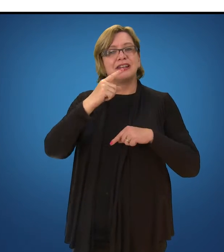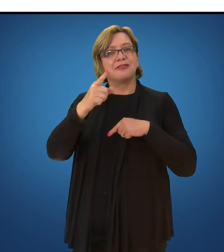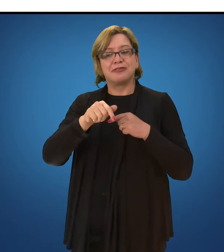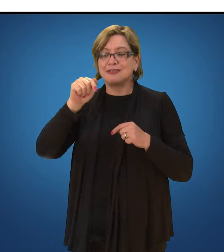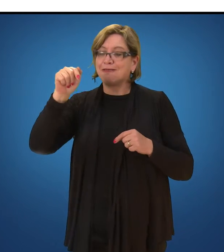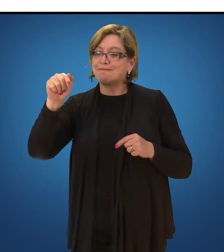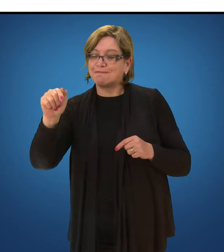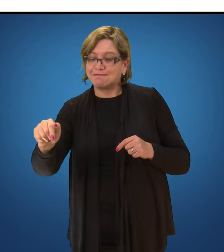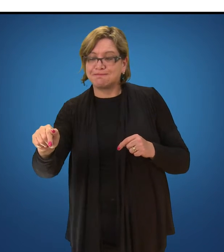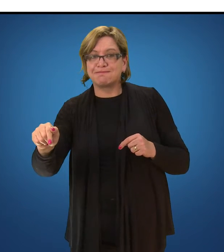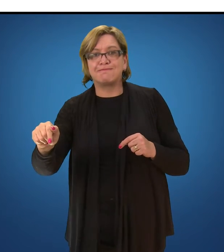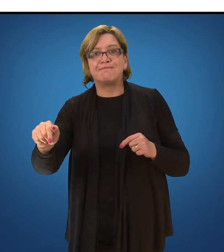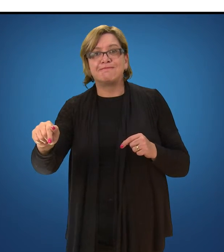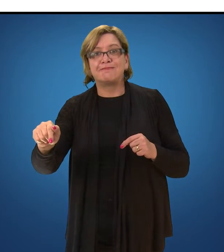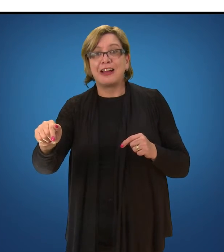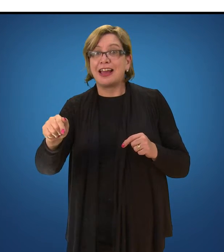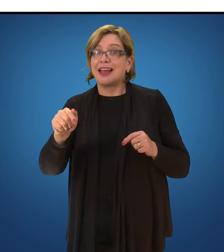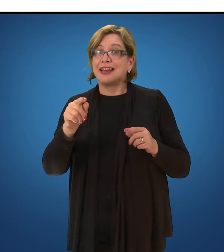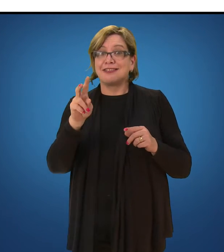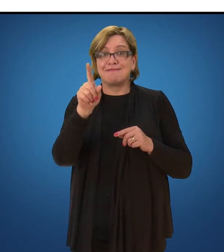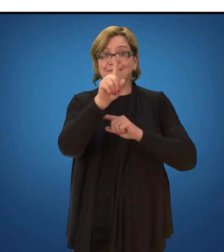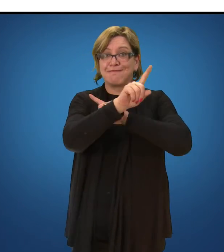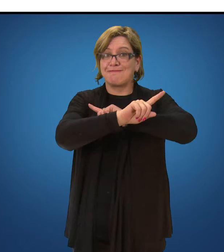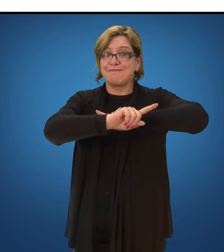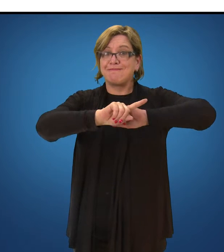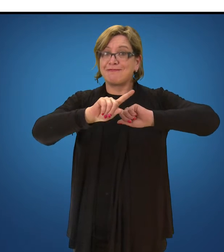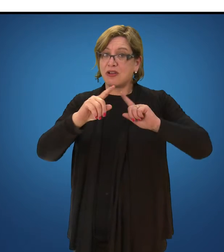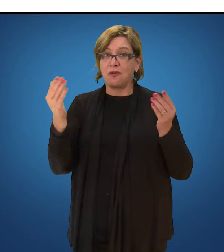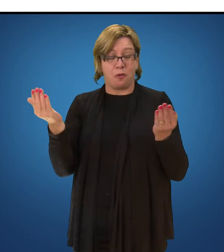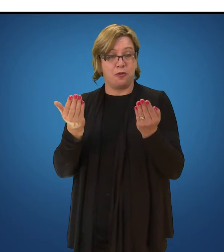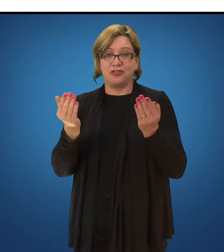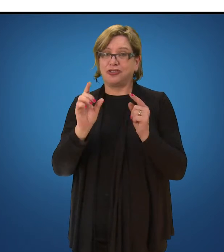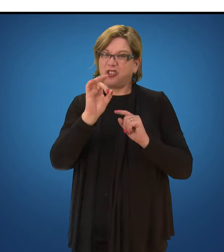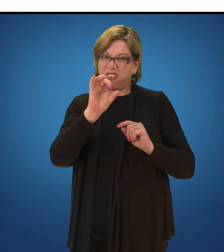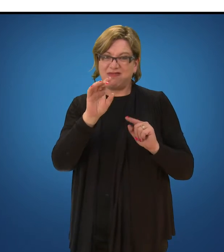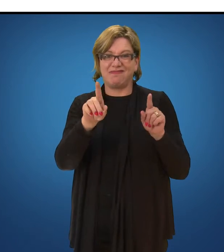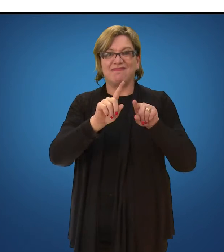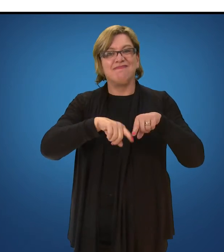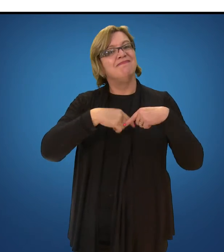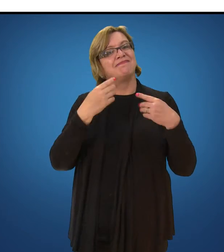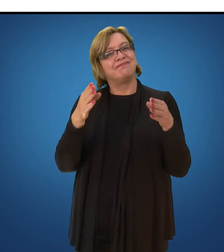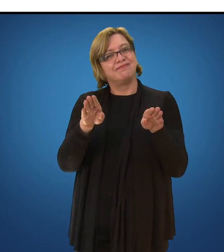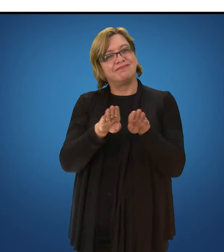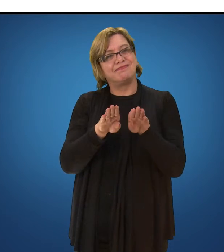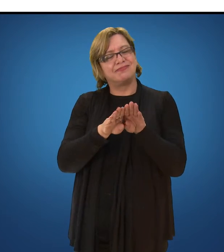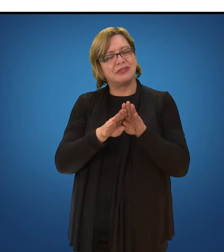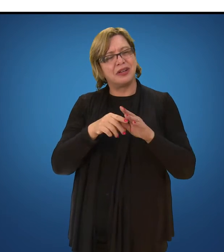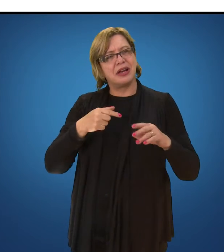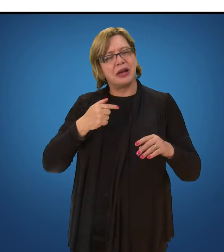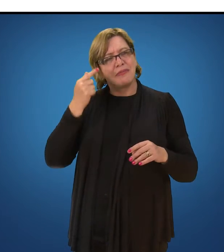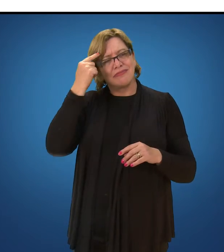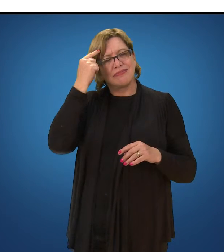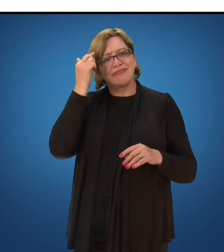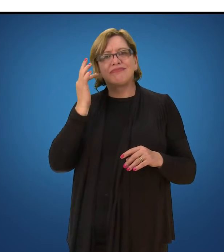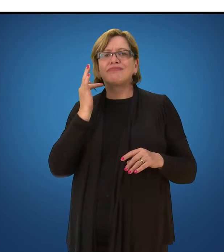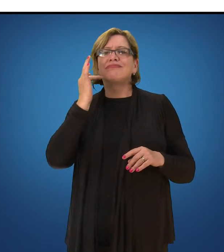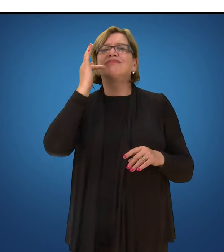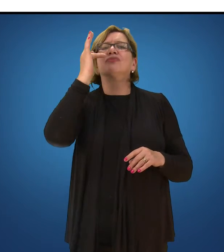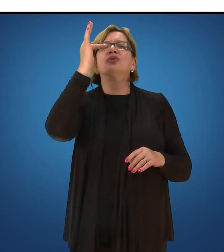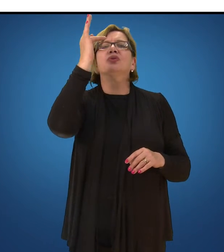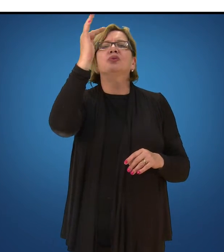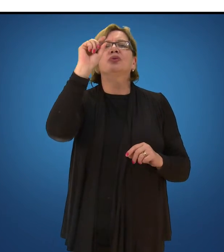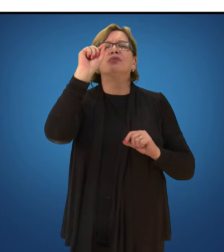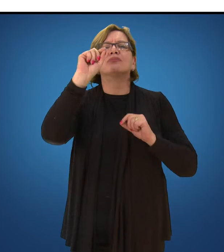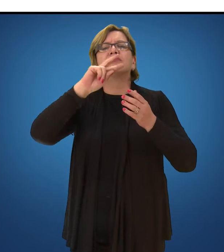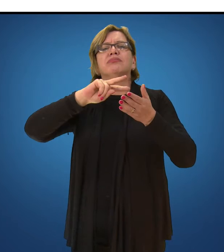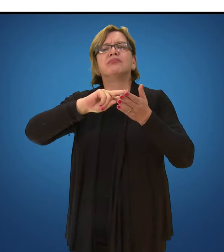finalmente, o fim é não só o momento presente, mas também o projetar no futuro aquilo que